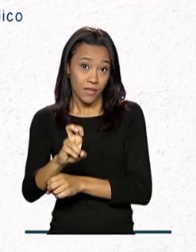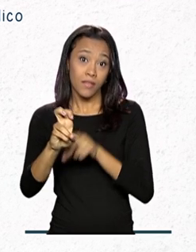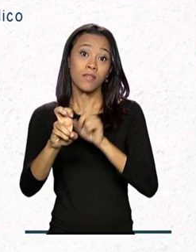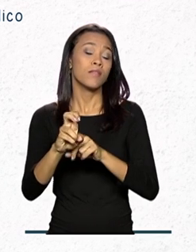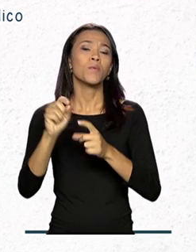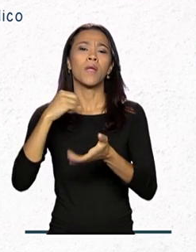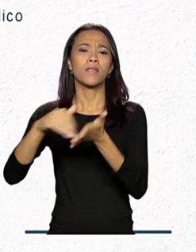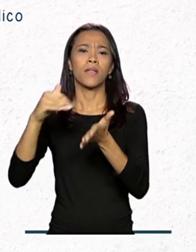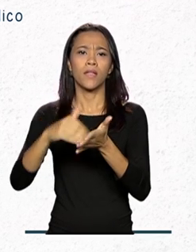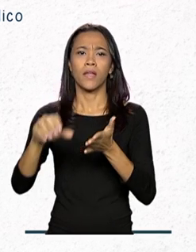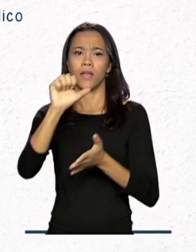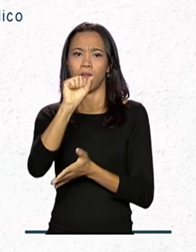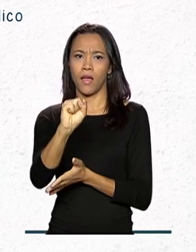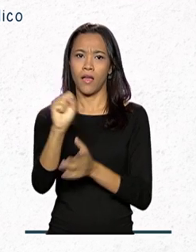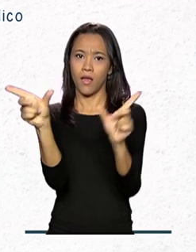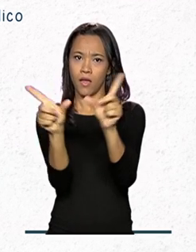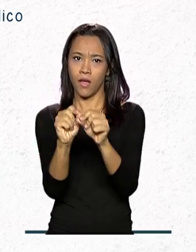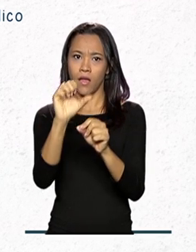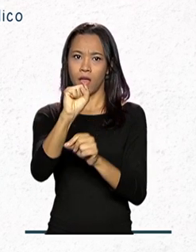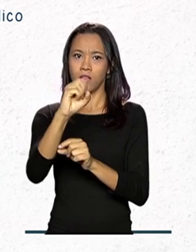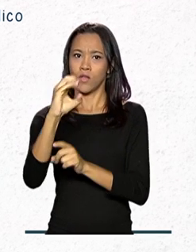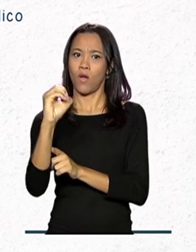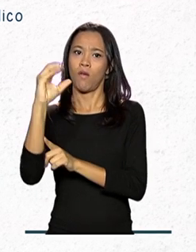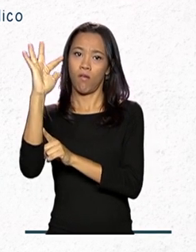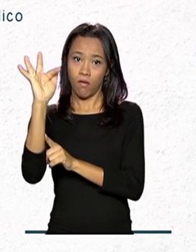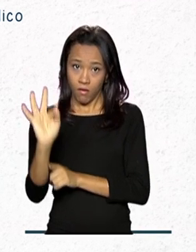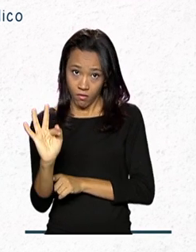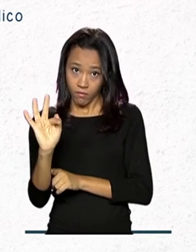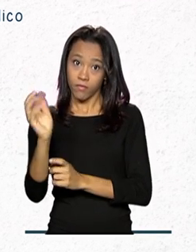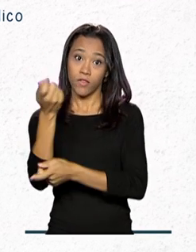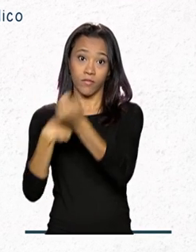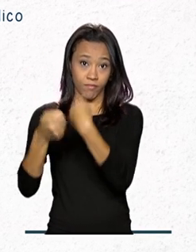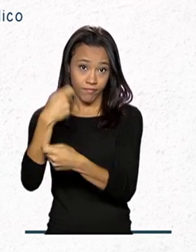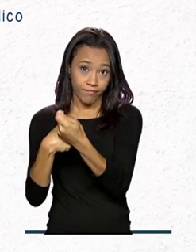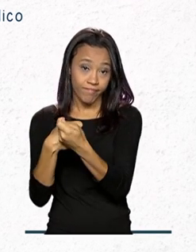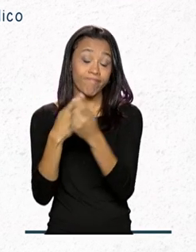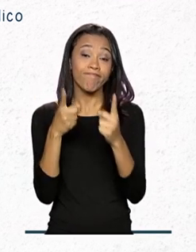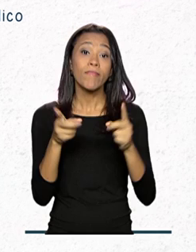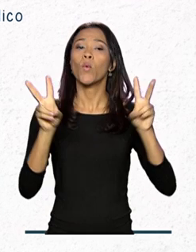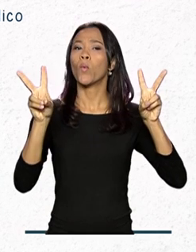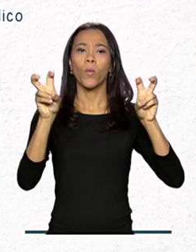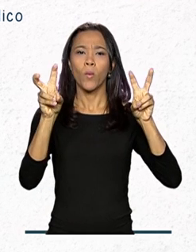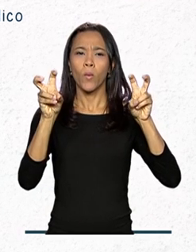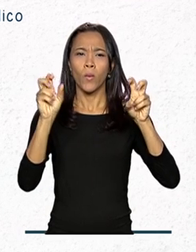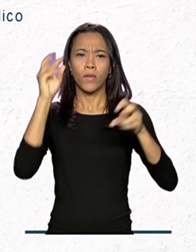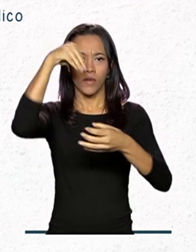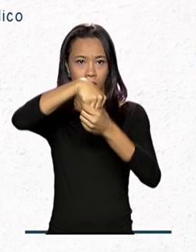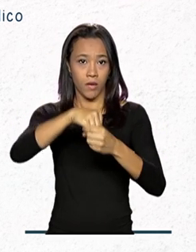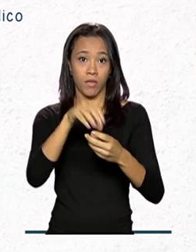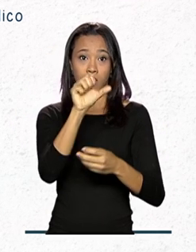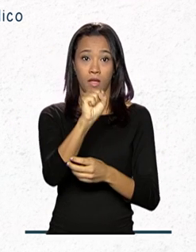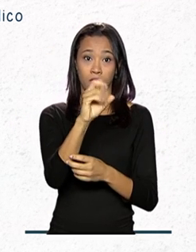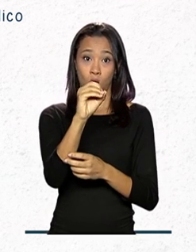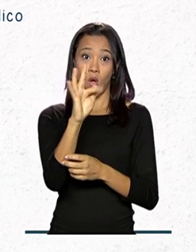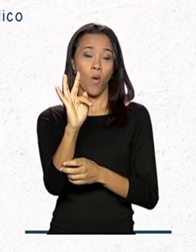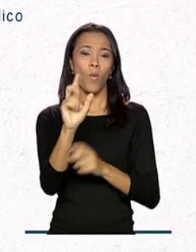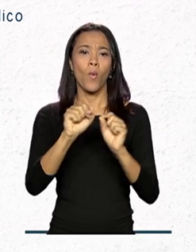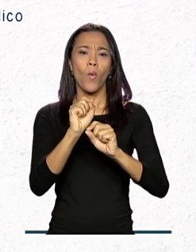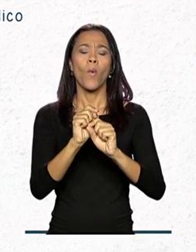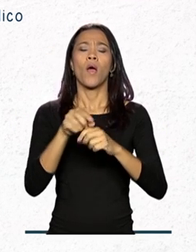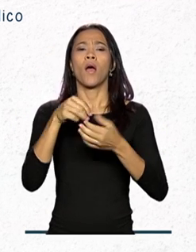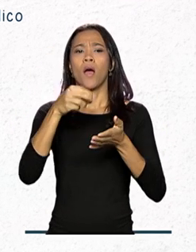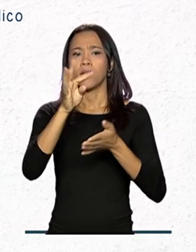de Orçamento Federal do Ministério do Planejamento, Orçamento e Gestão. Dentro do tema do orçamento público, as monografias